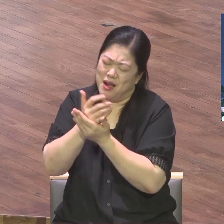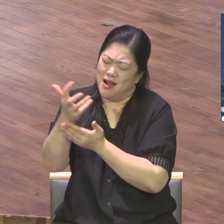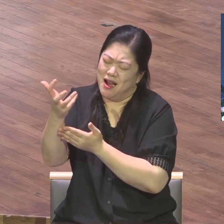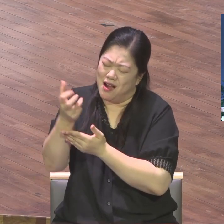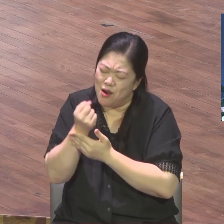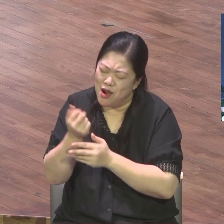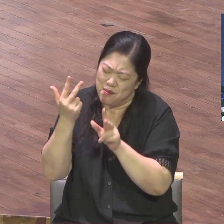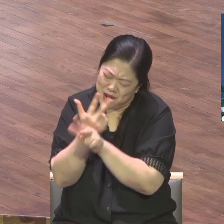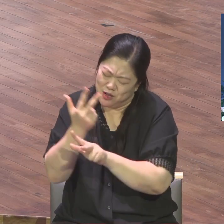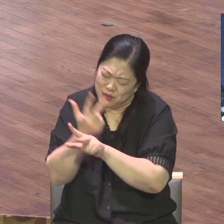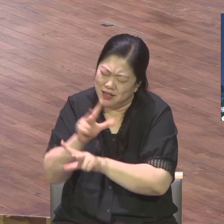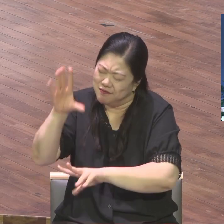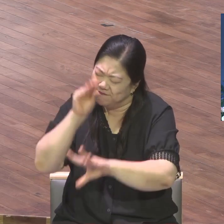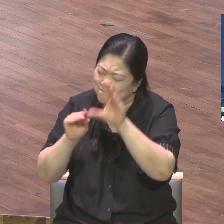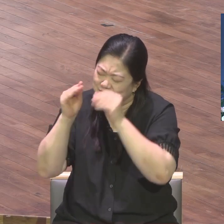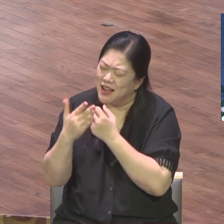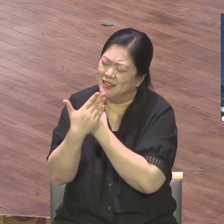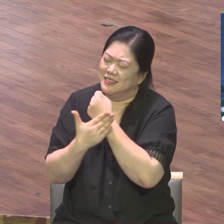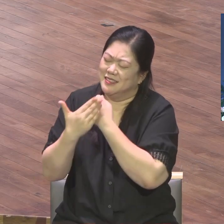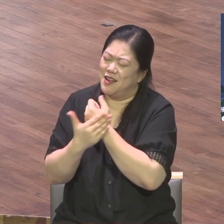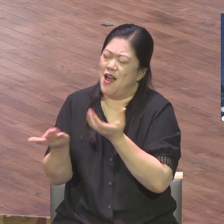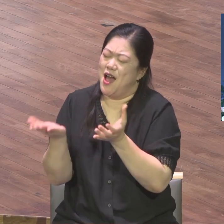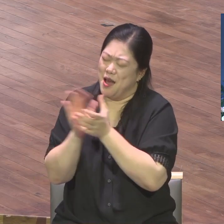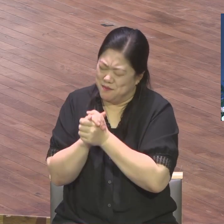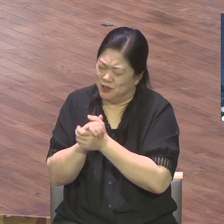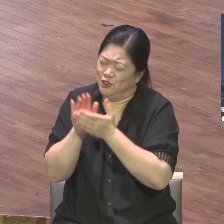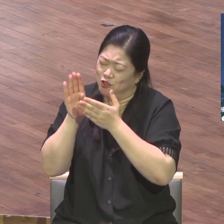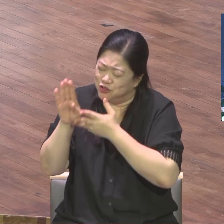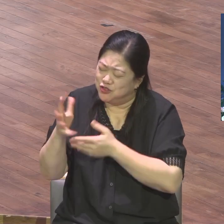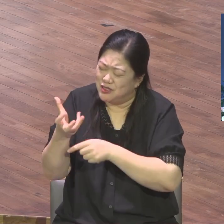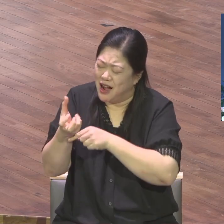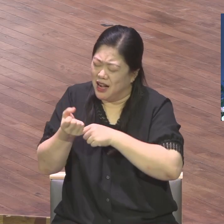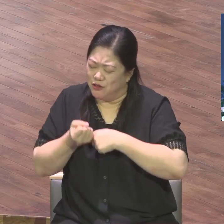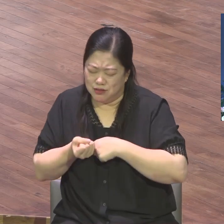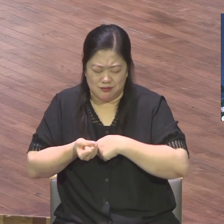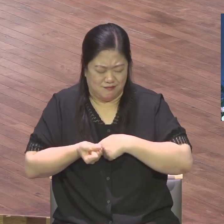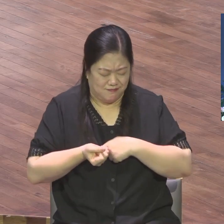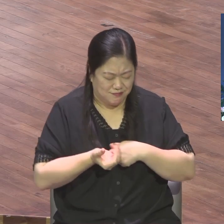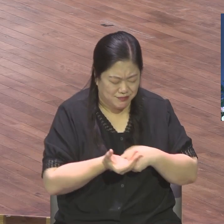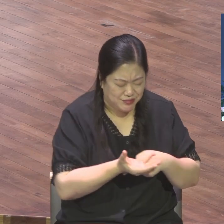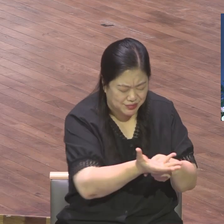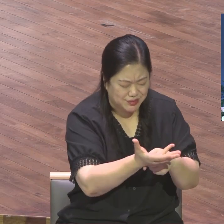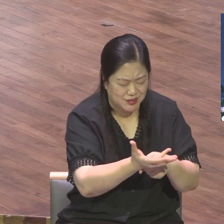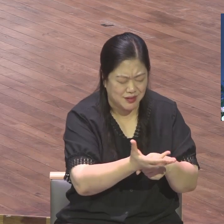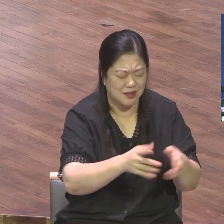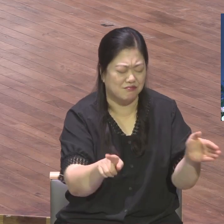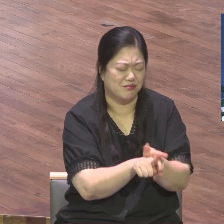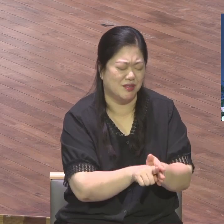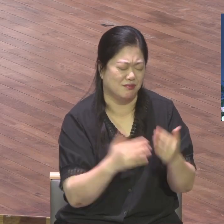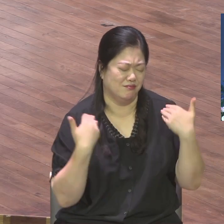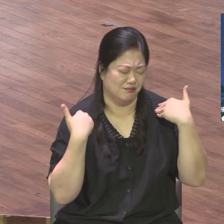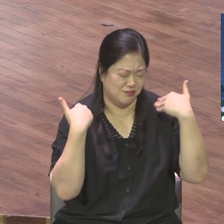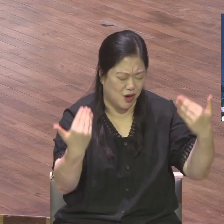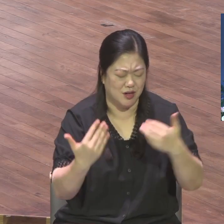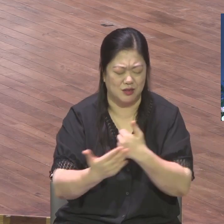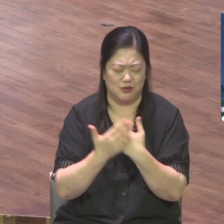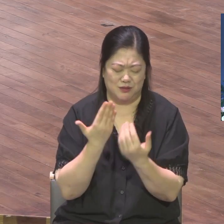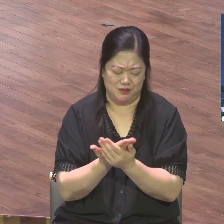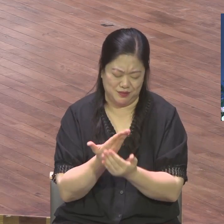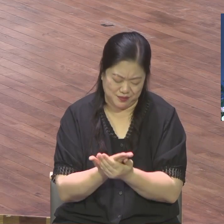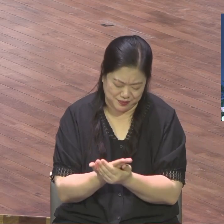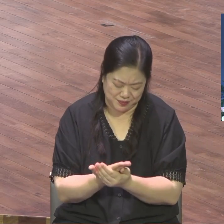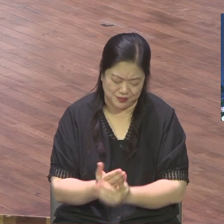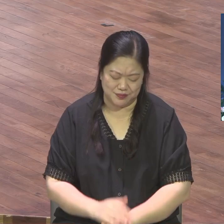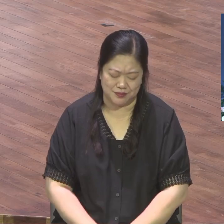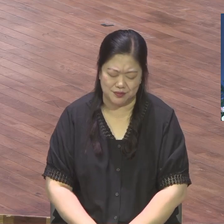들으면서 이 말씀의 삶 속에 실제로 실천되어지는 믿음을 풍성하게 허락하여 주시옵소서. 그래서